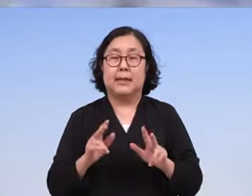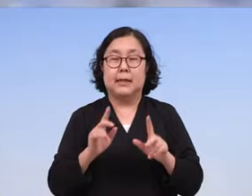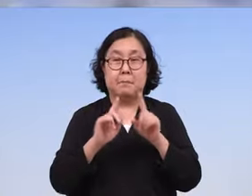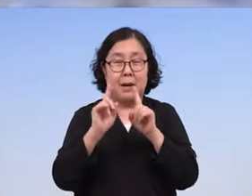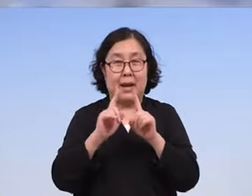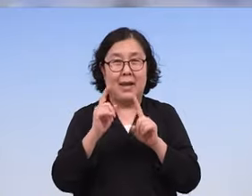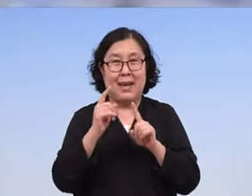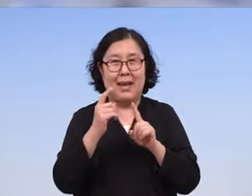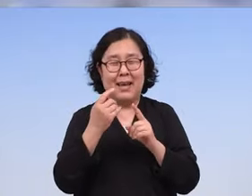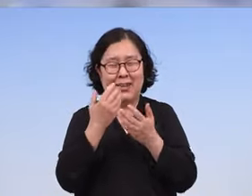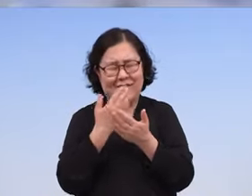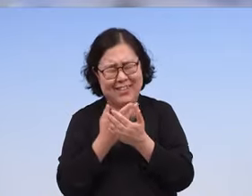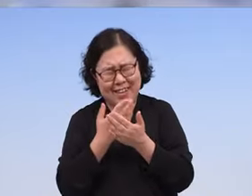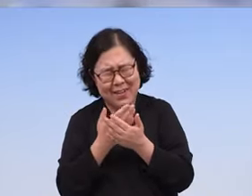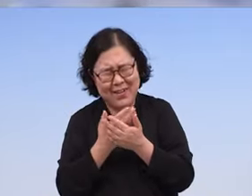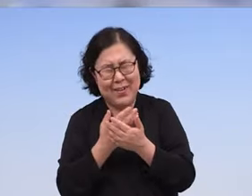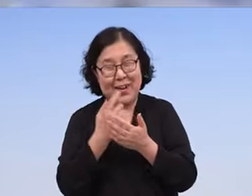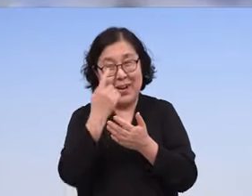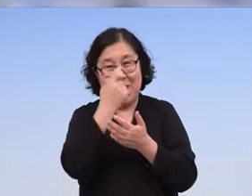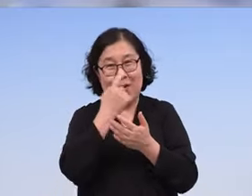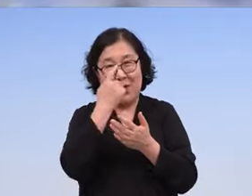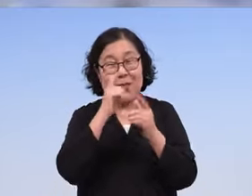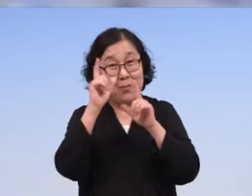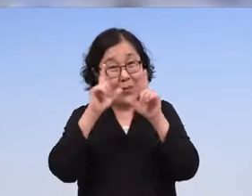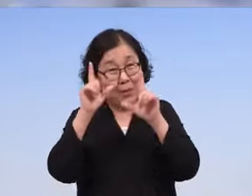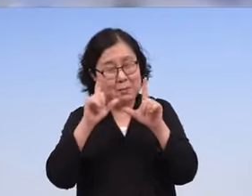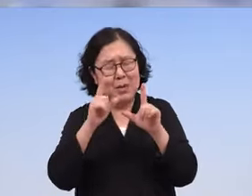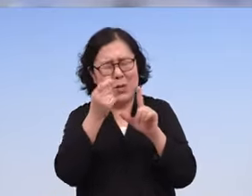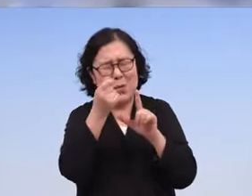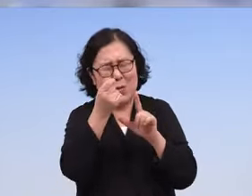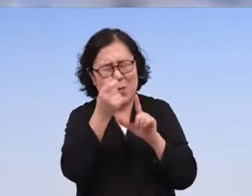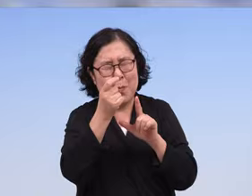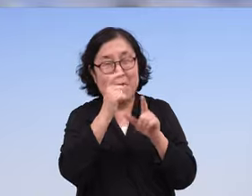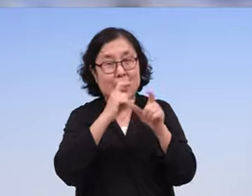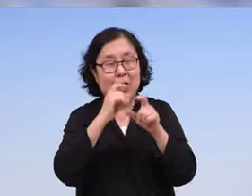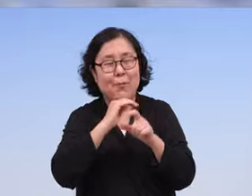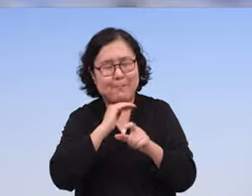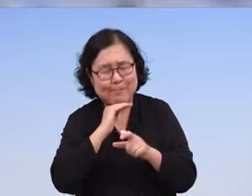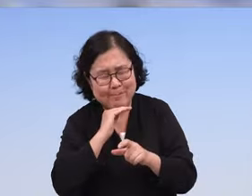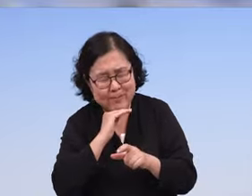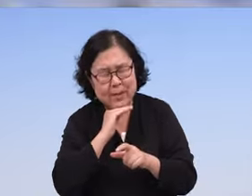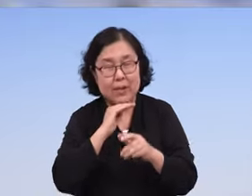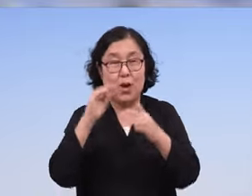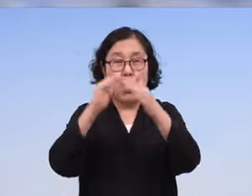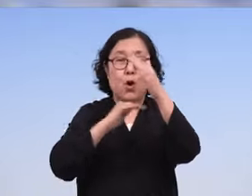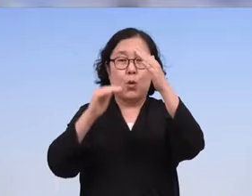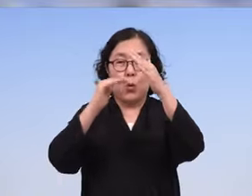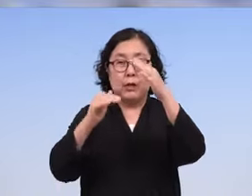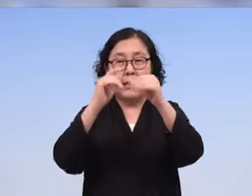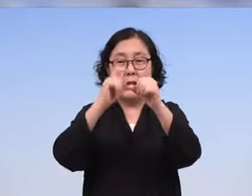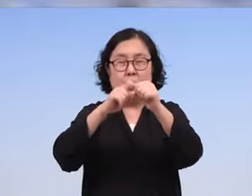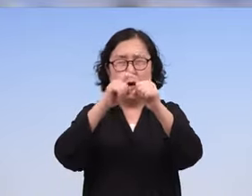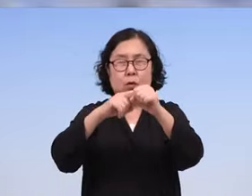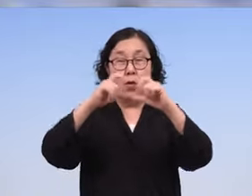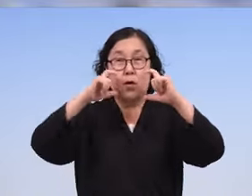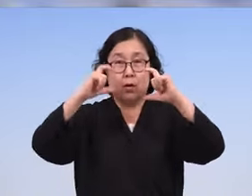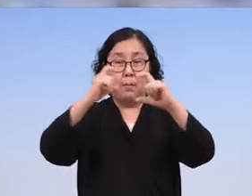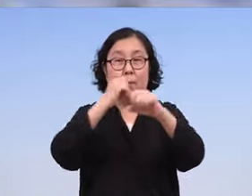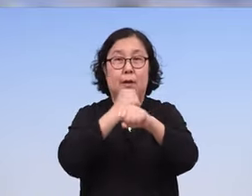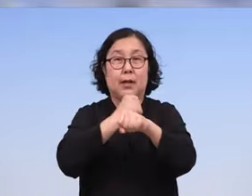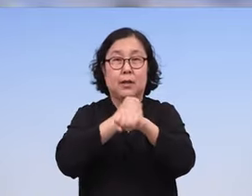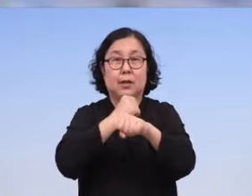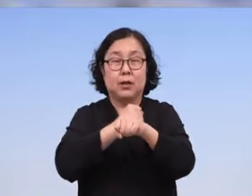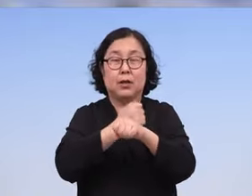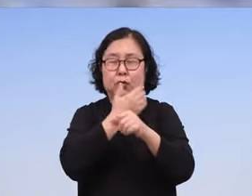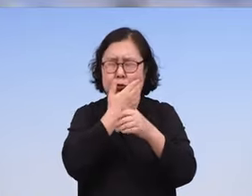에이, 지금 말해주지 이런 표정인데요. 조금만 다듬으시면 됩니다. 이 공적으로 이 선포하는 게 굉장히